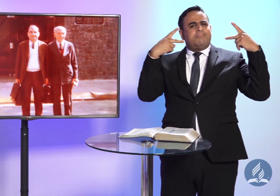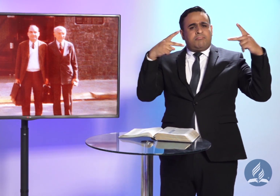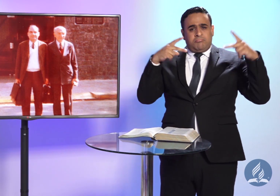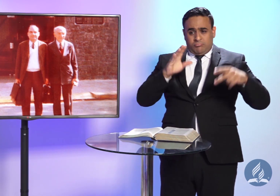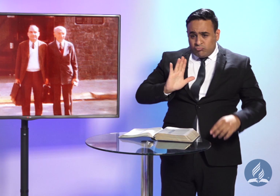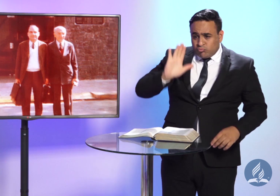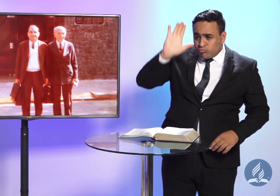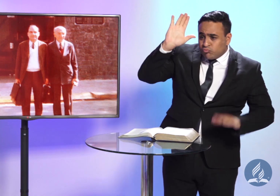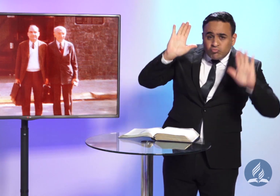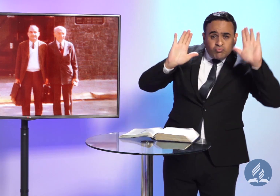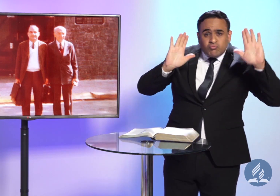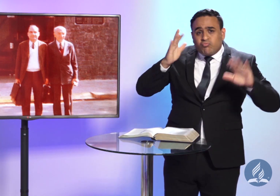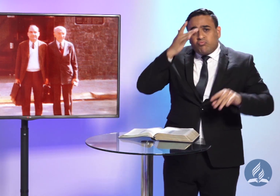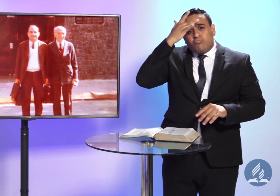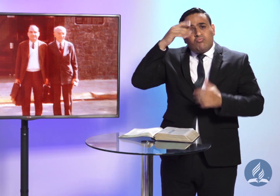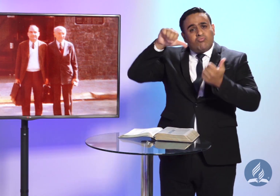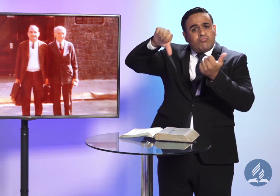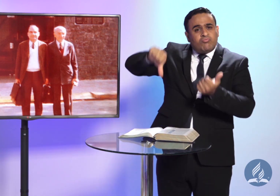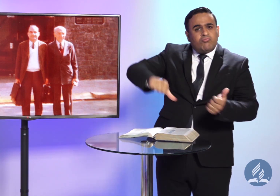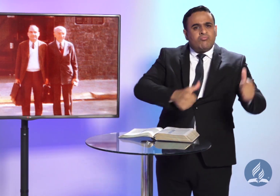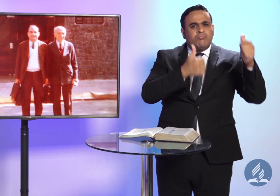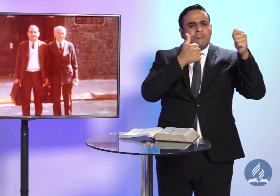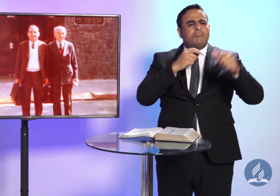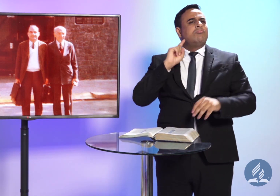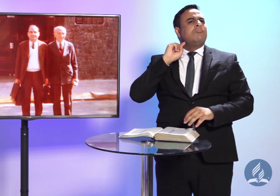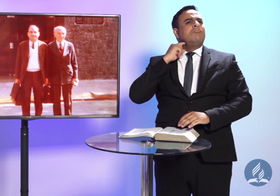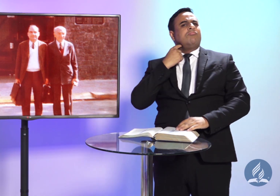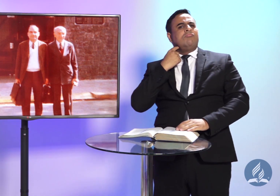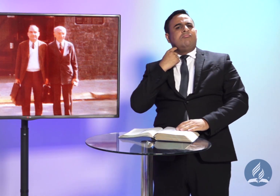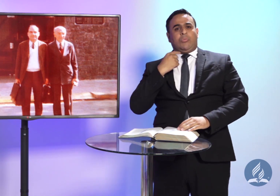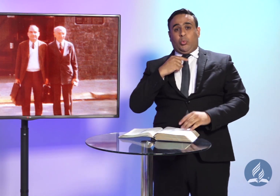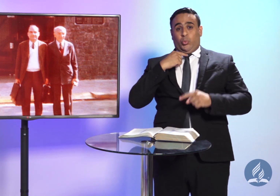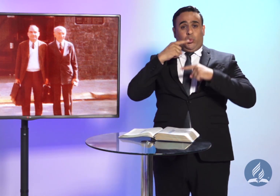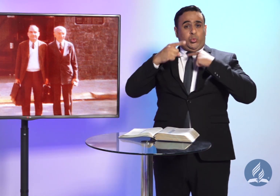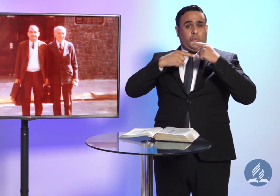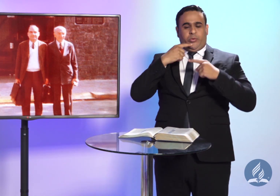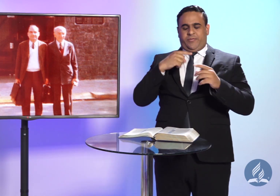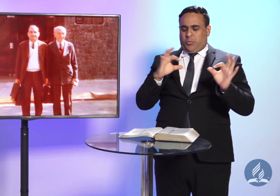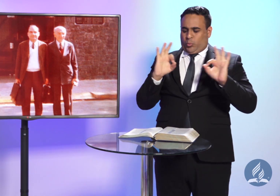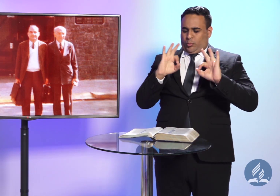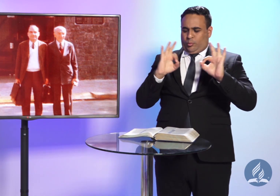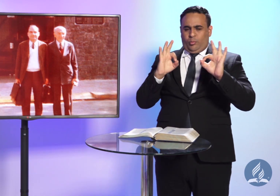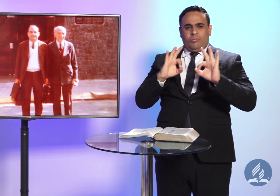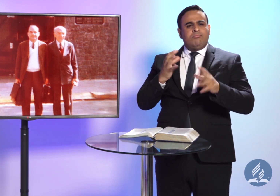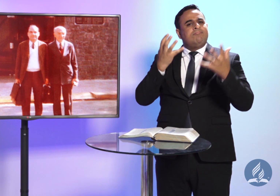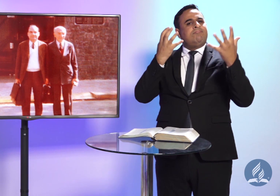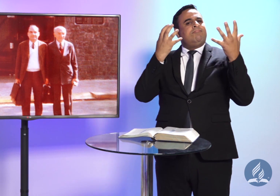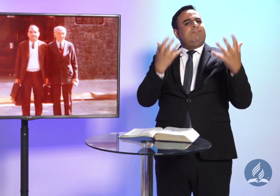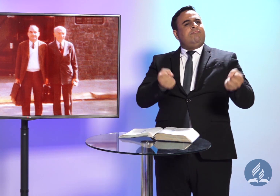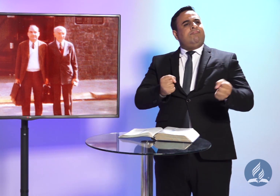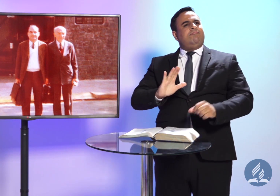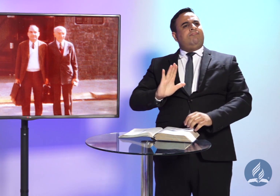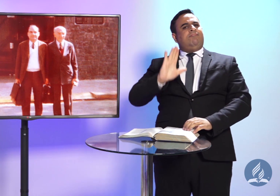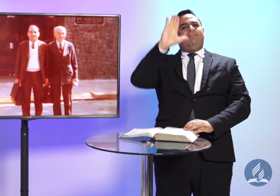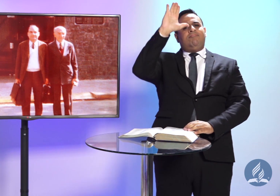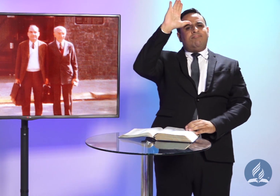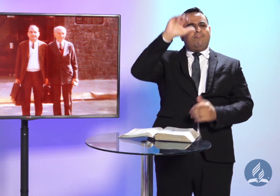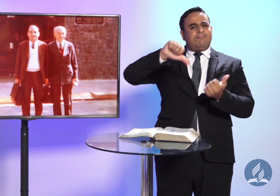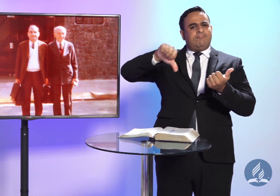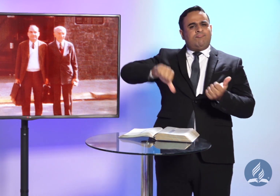muito feliz. E o Luiz nunca tinha visto um batismo ou entendido